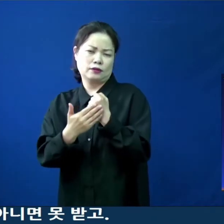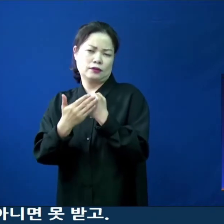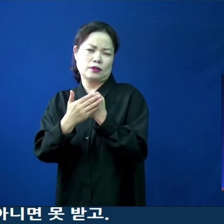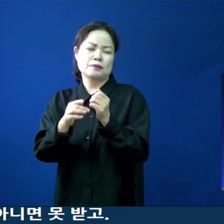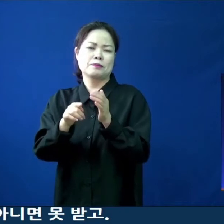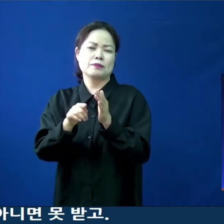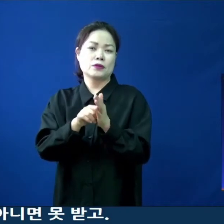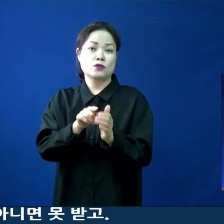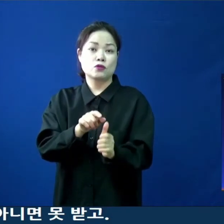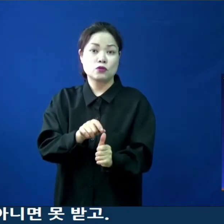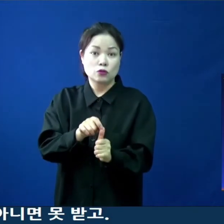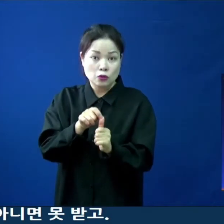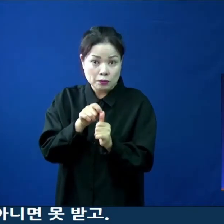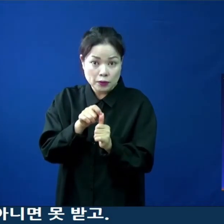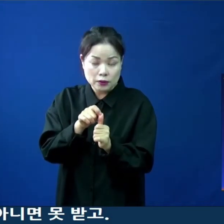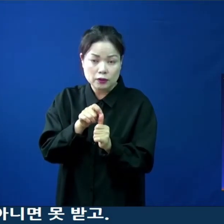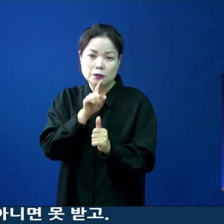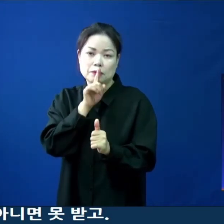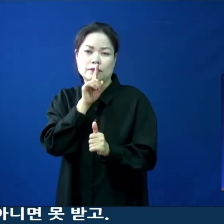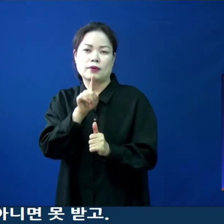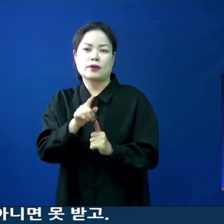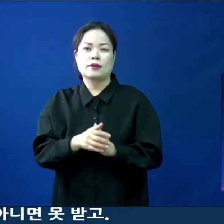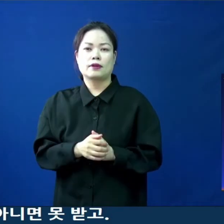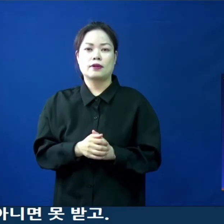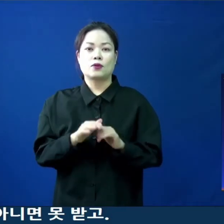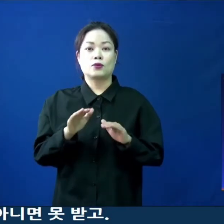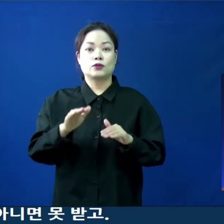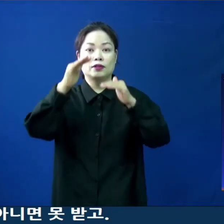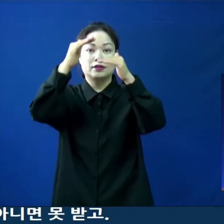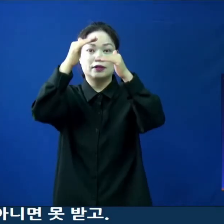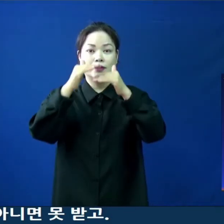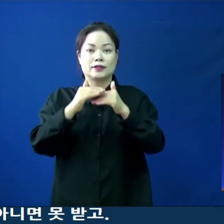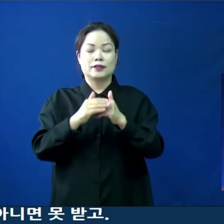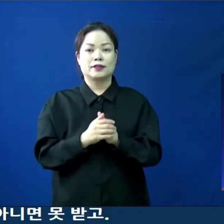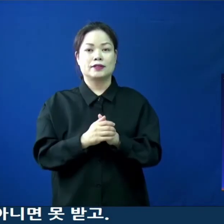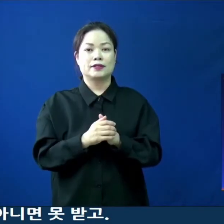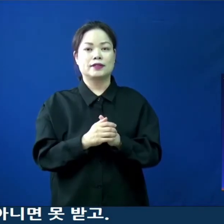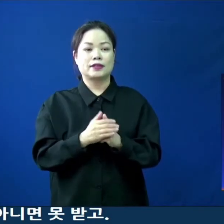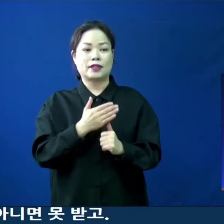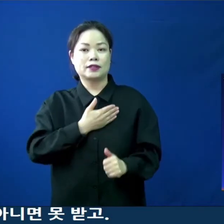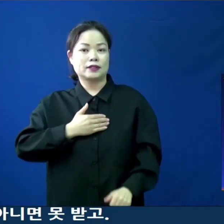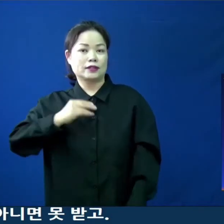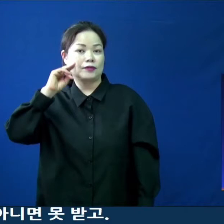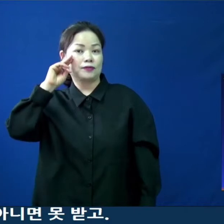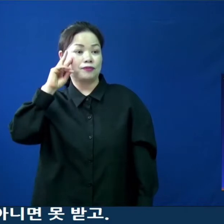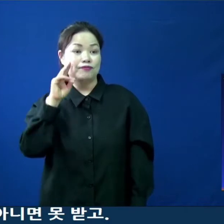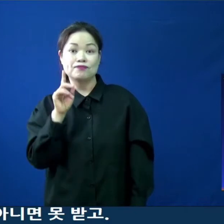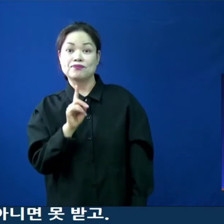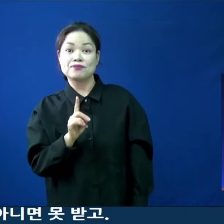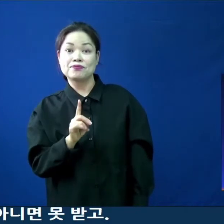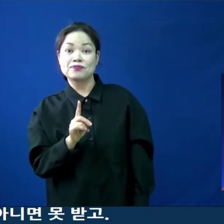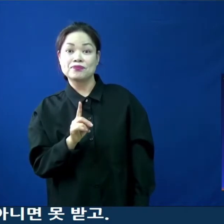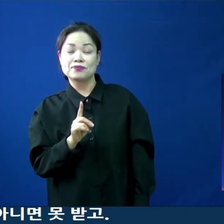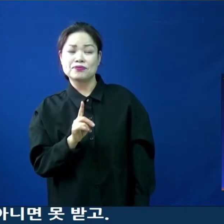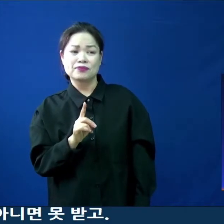믿음으로 구원받는다라고 주장을 합니다. 그런데 오늘 본문에 보니까 사도 바울이 뭐라고 얘기합니까?